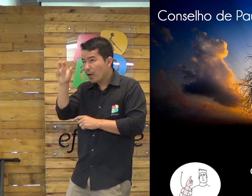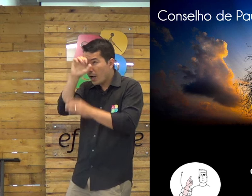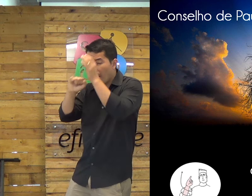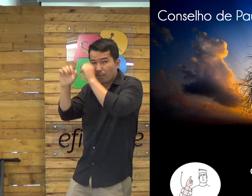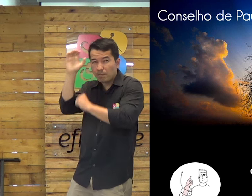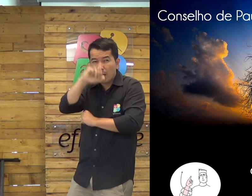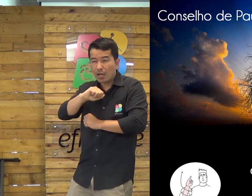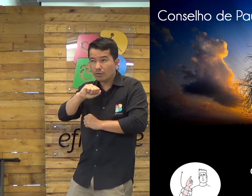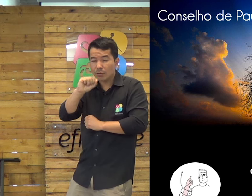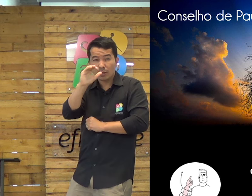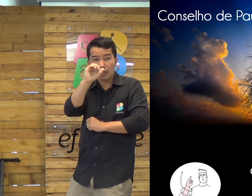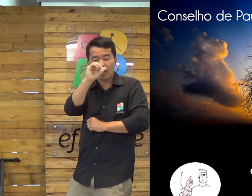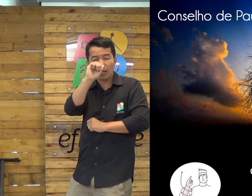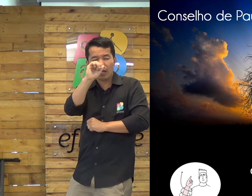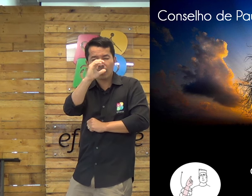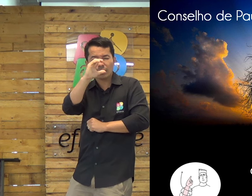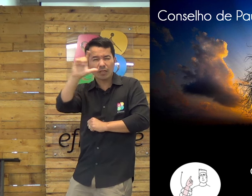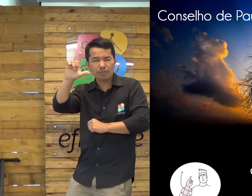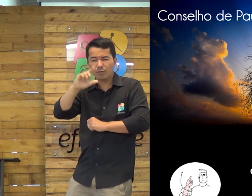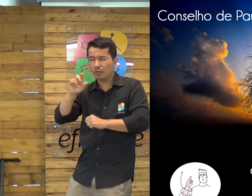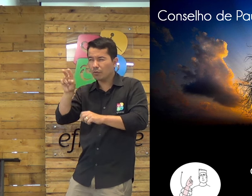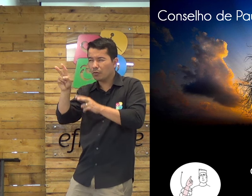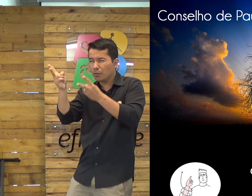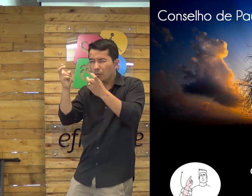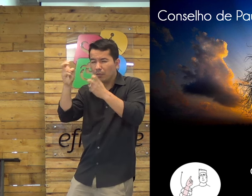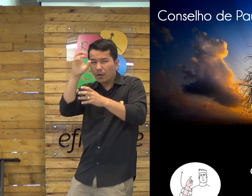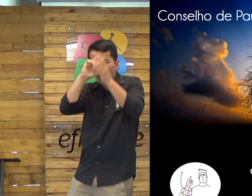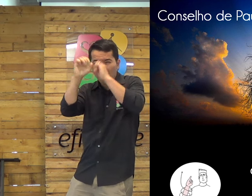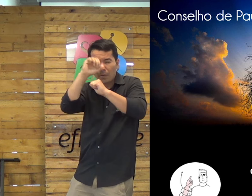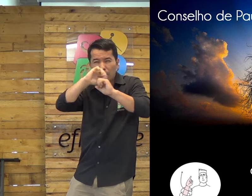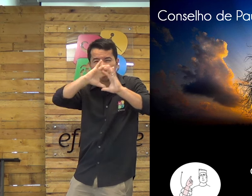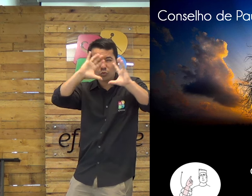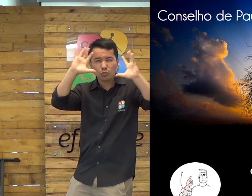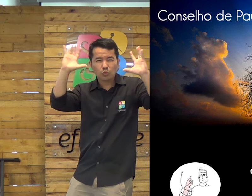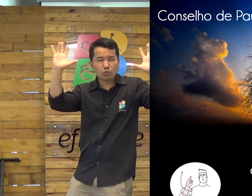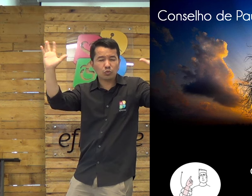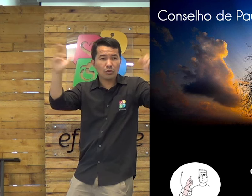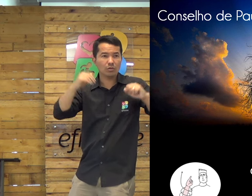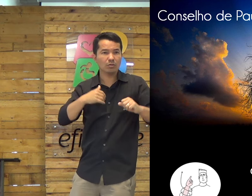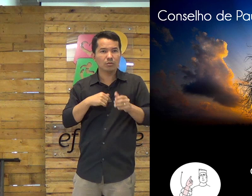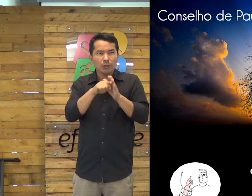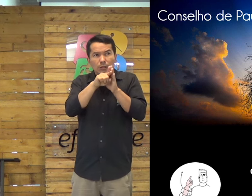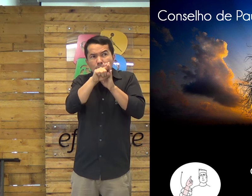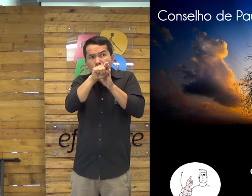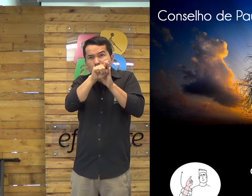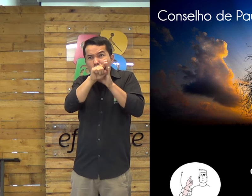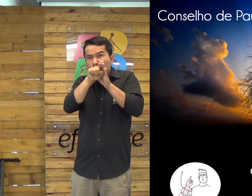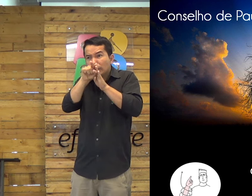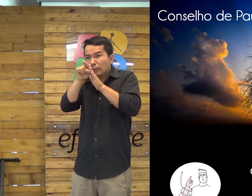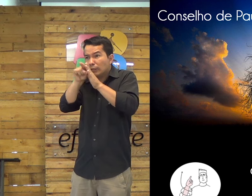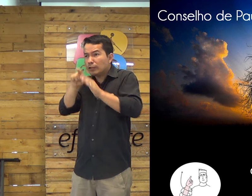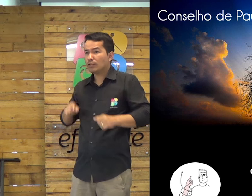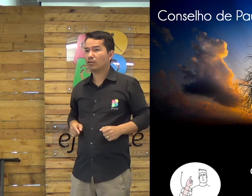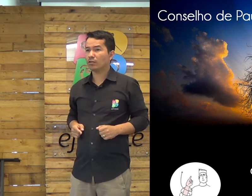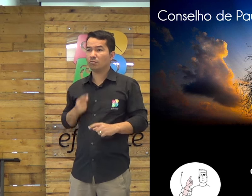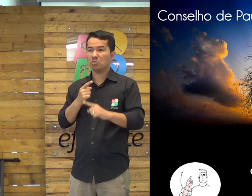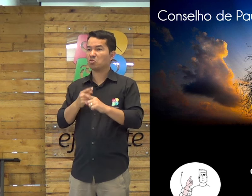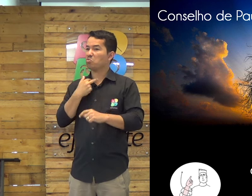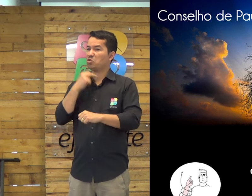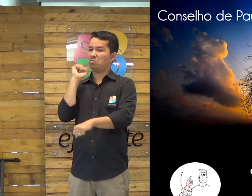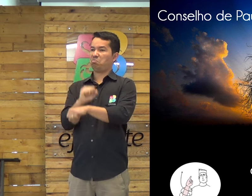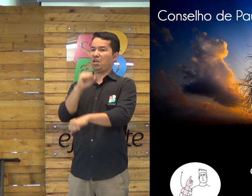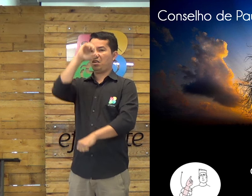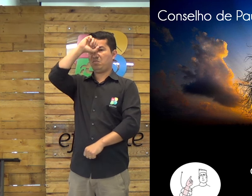descobrir coisas novas, eu tento aprender sobre classificadores, né? Eu faço muitas